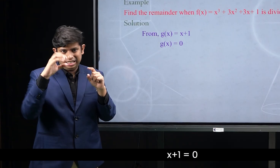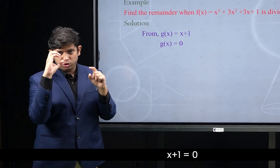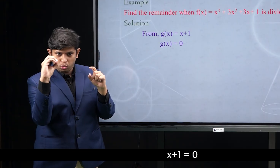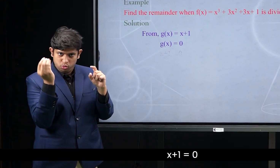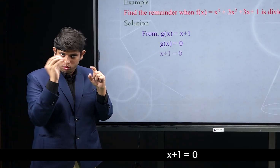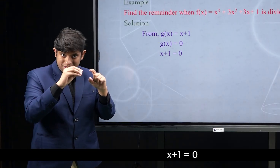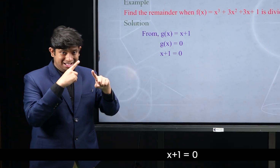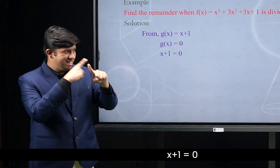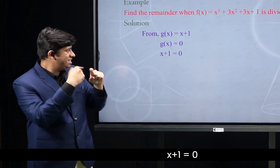x1 is equal to 0,